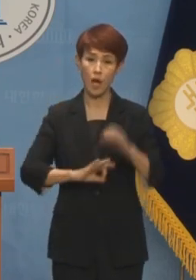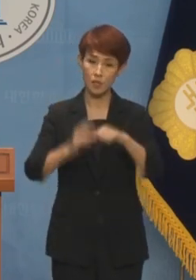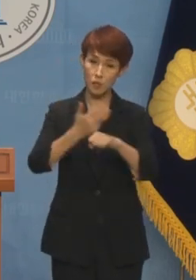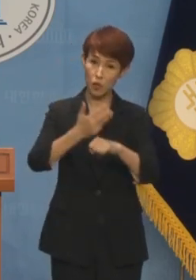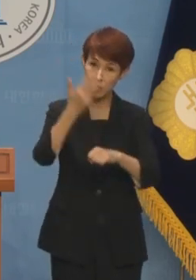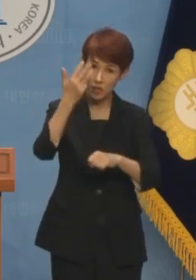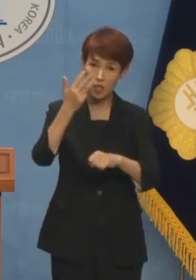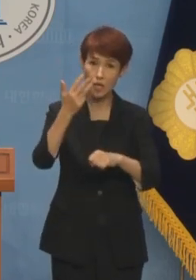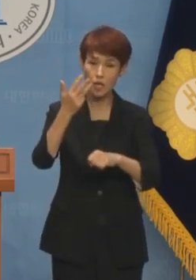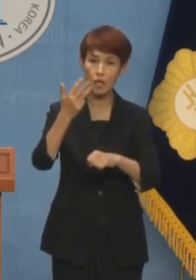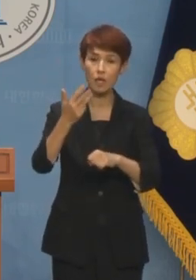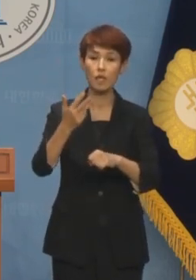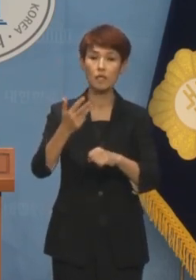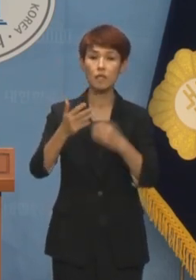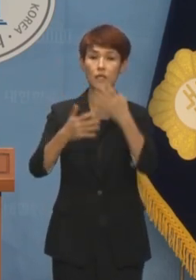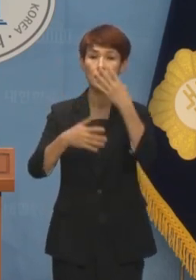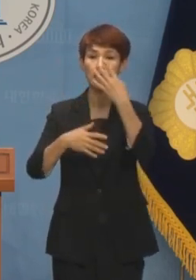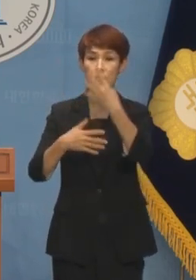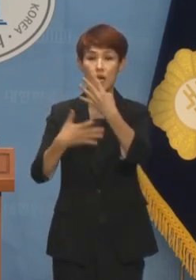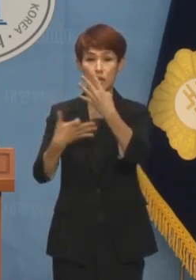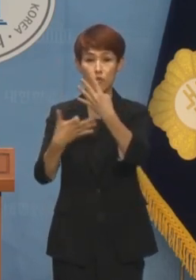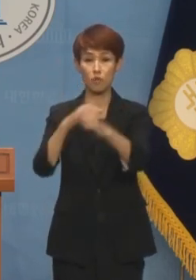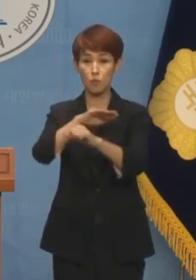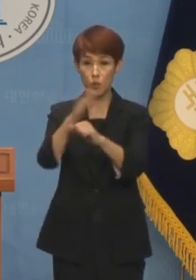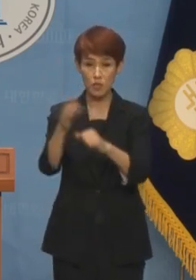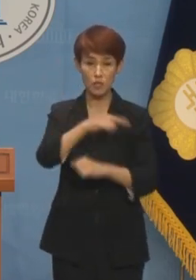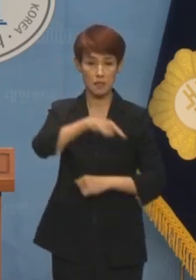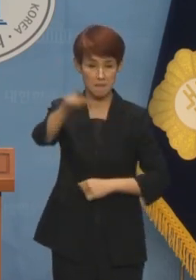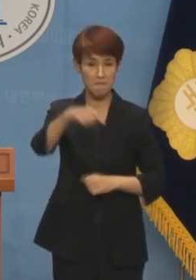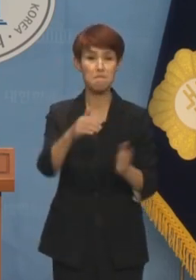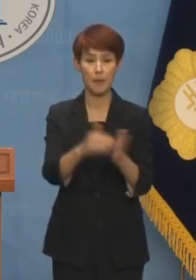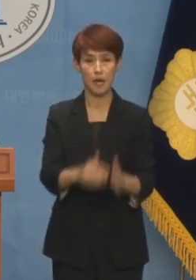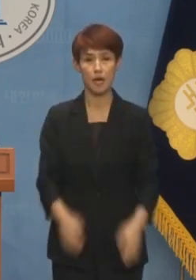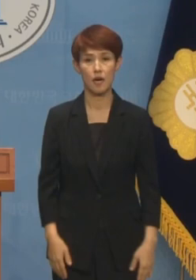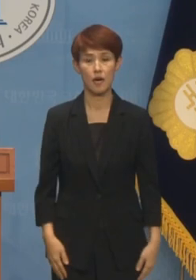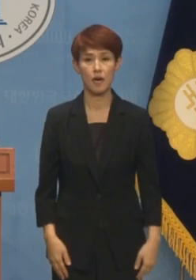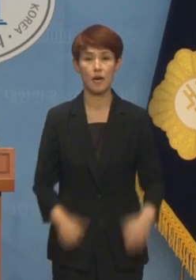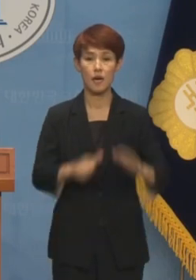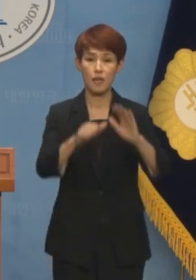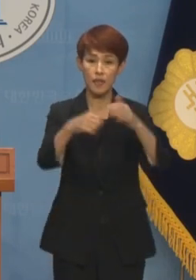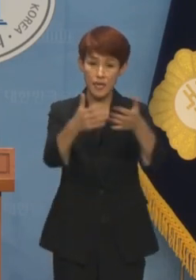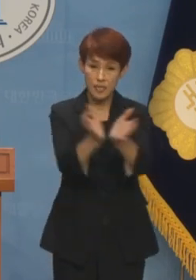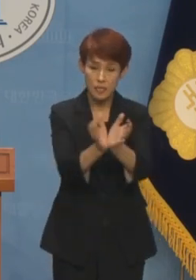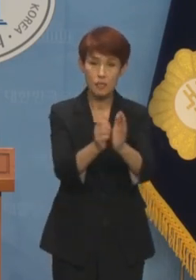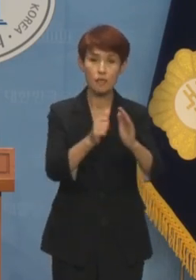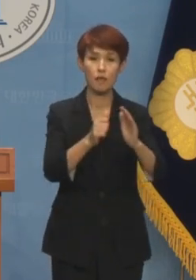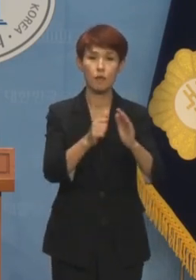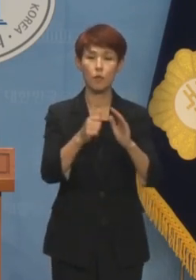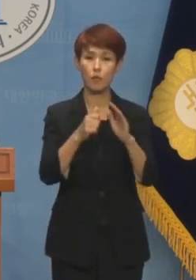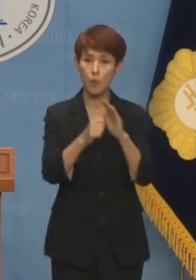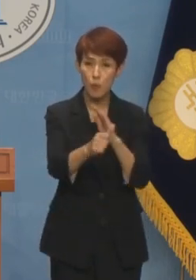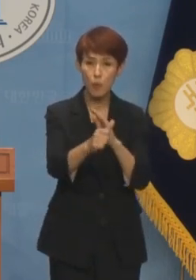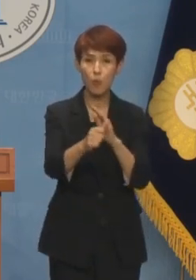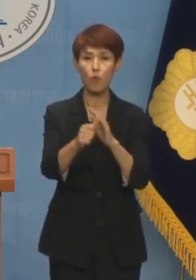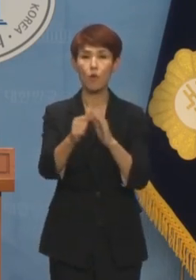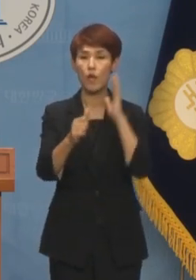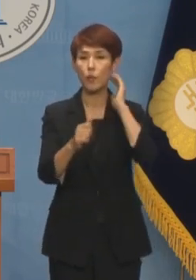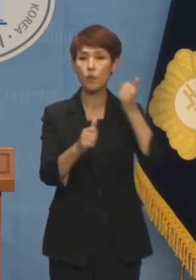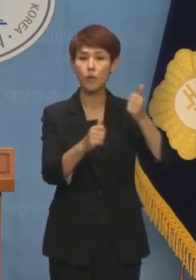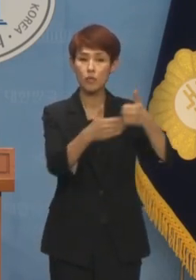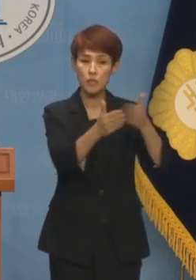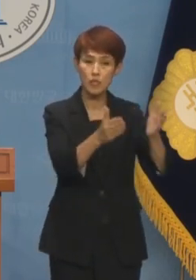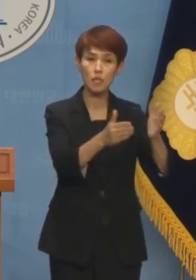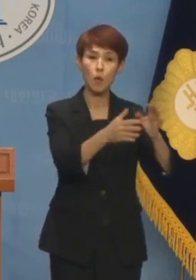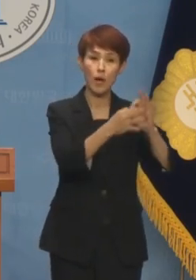4.19 민주묘지를 다녀갔습니다. 4.19 단체 대표와 일부 유족들, 대통령실